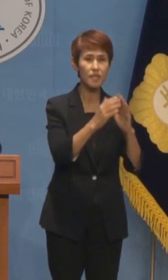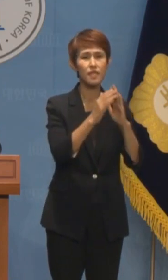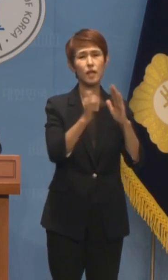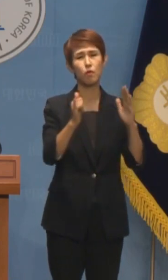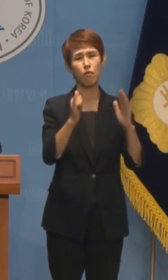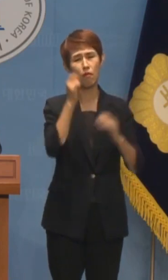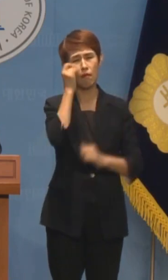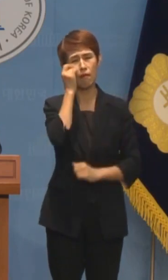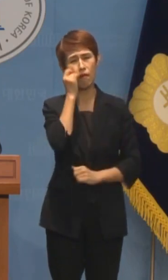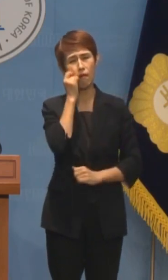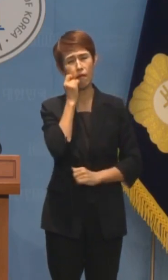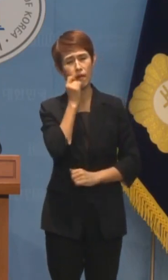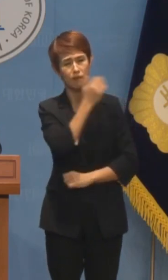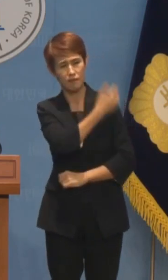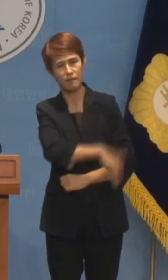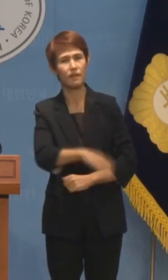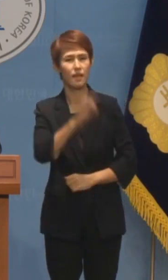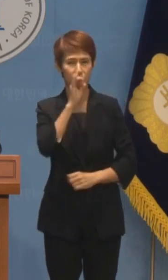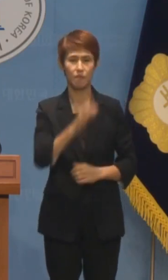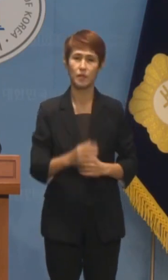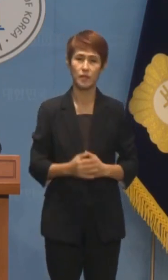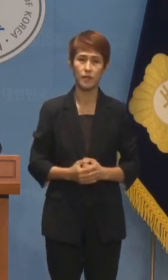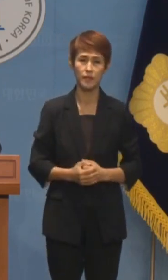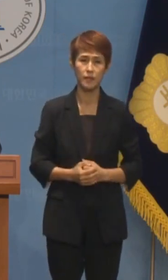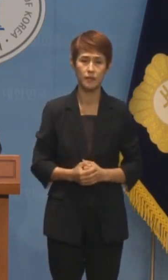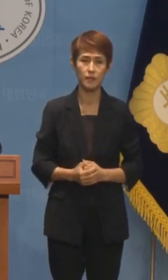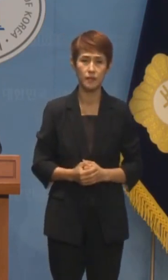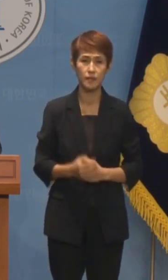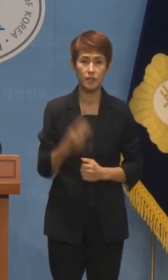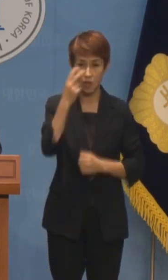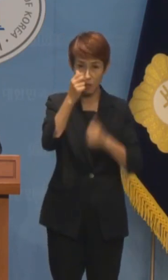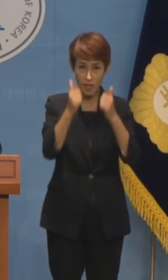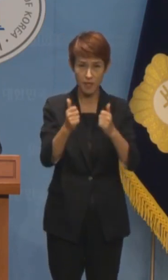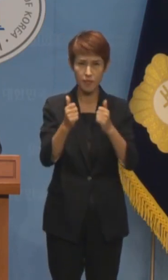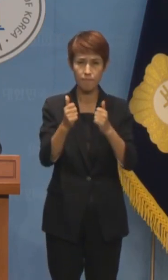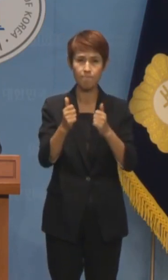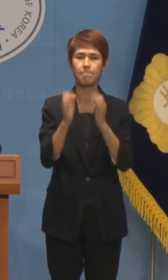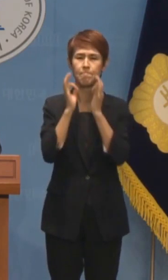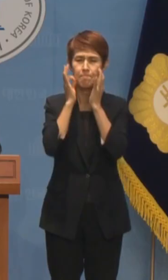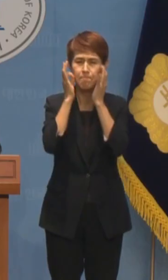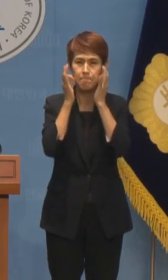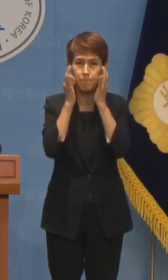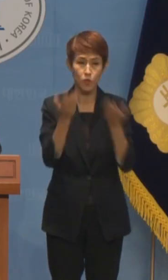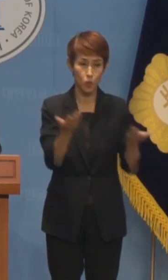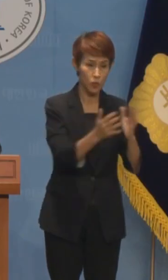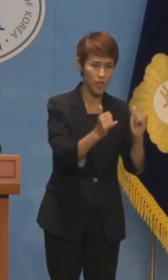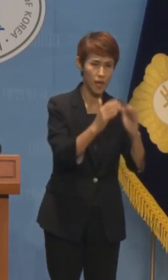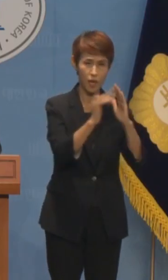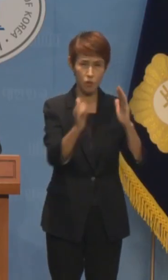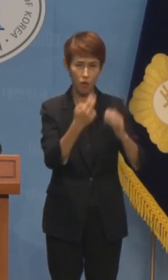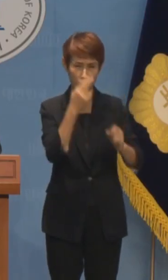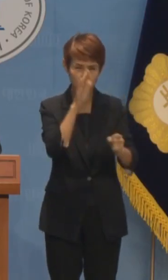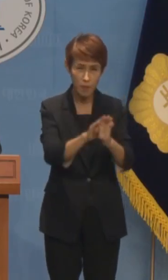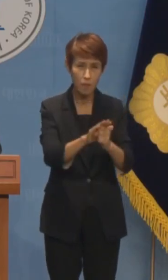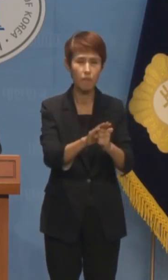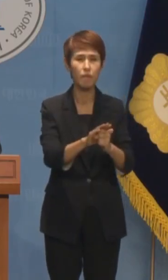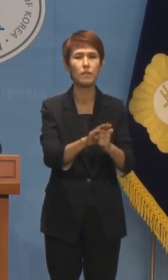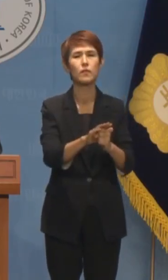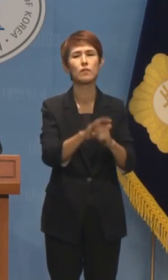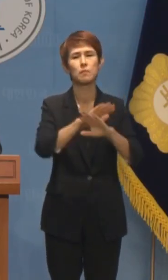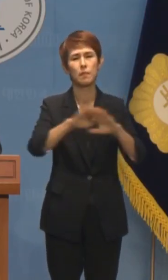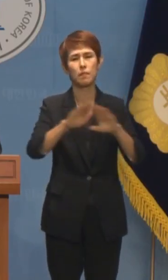절규가 외면되어선 안 됩니다. 검찰은 최선을 다해서 노동자와 가족들의 억울함이 없도록